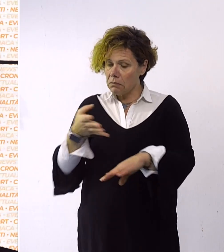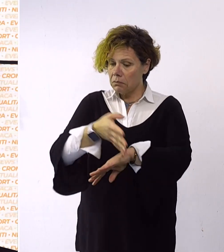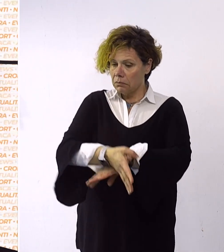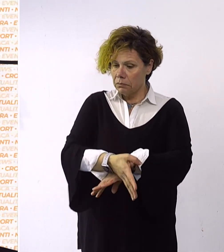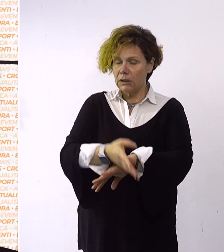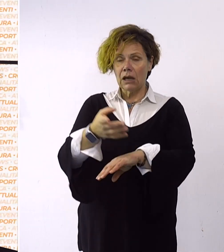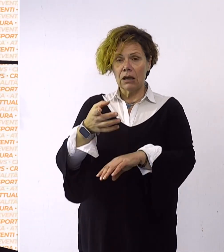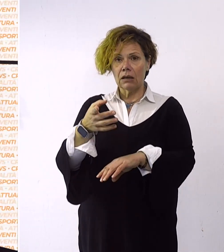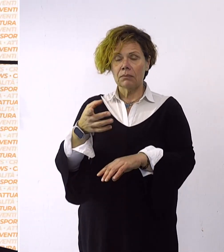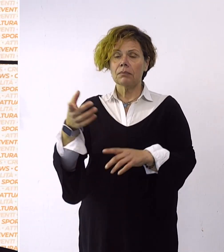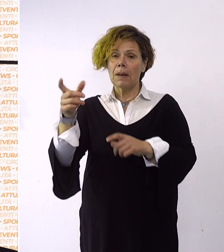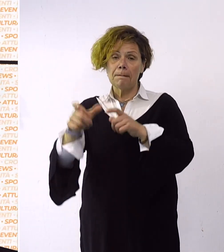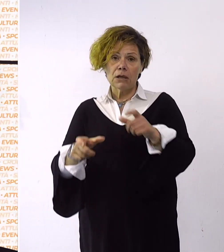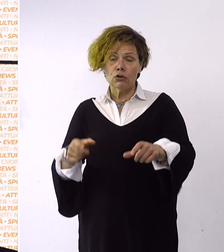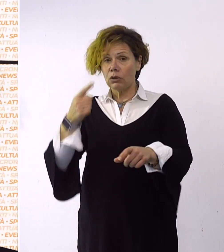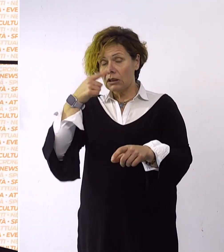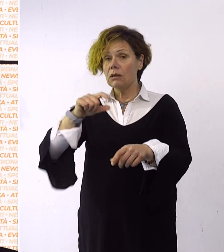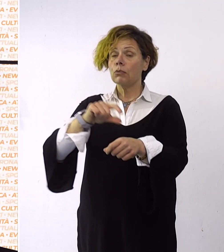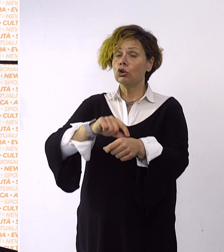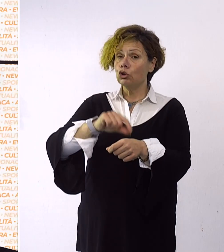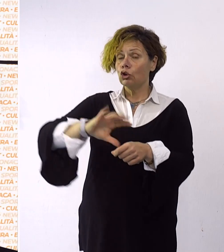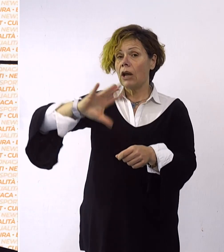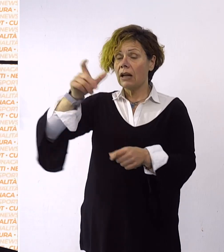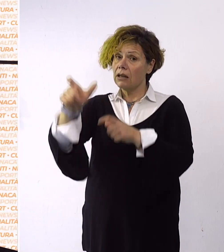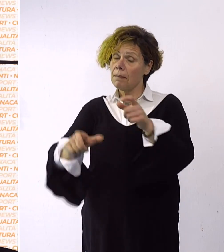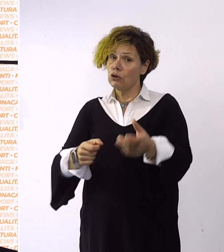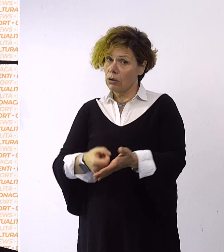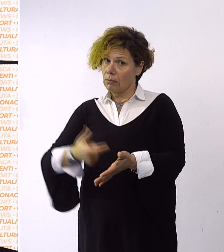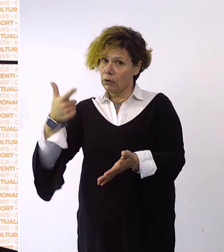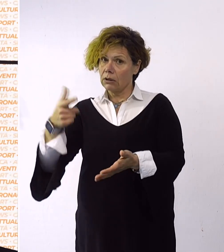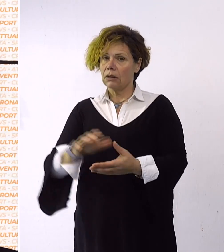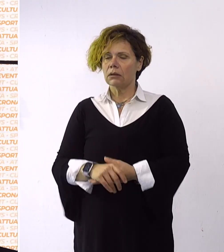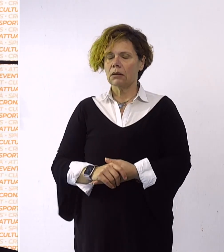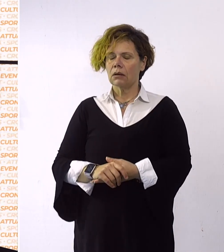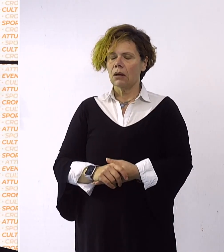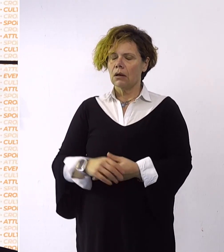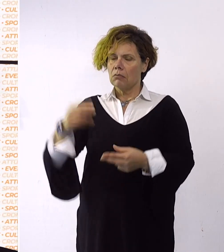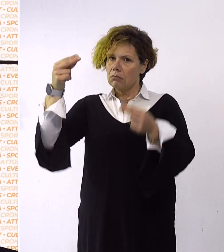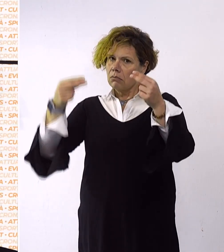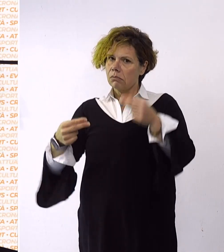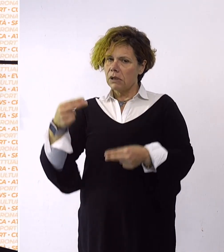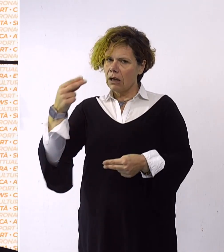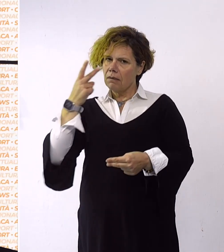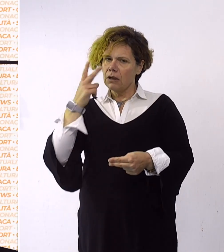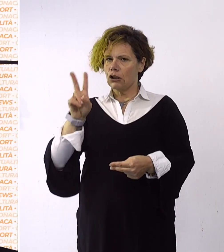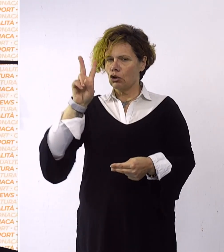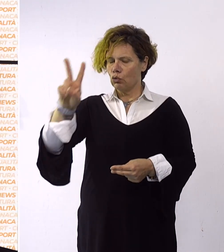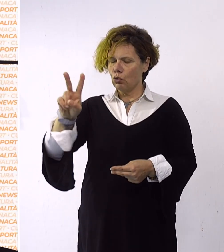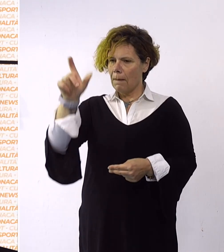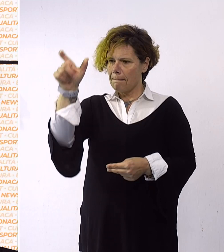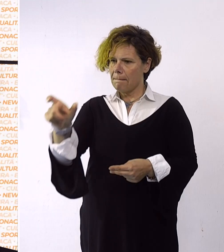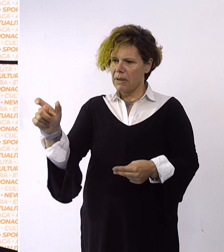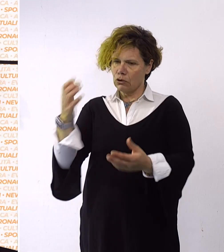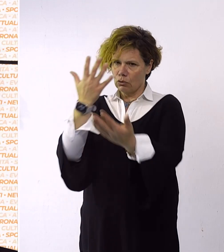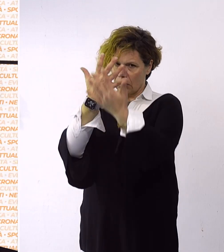anche intermediari, medici e altri professionisti. Il bilancio, per il momento, vede 2 custodie cautelari